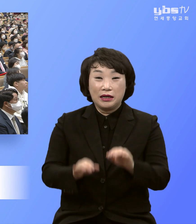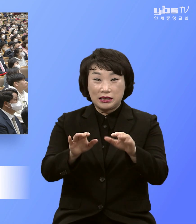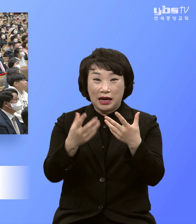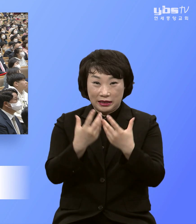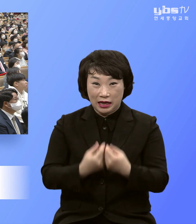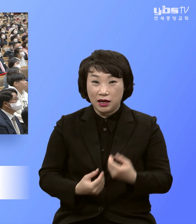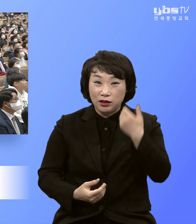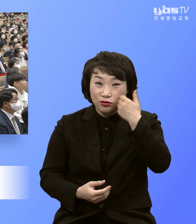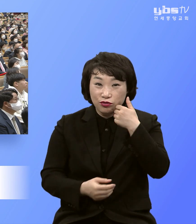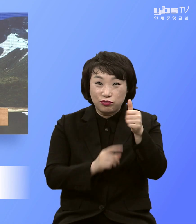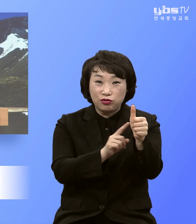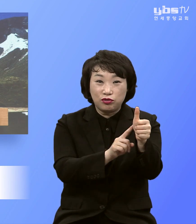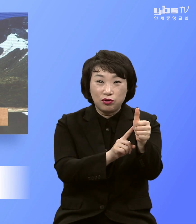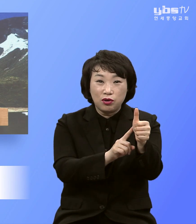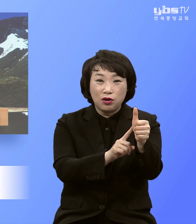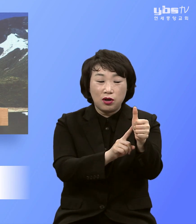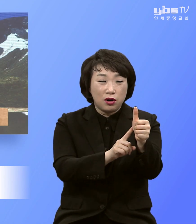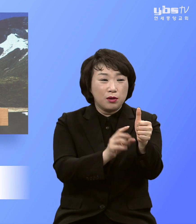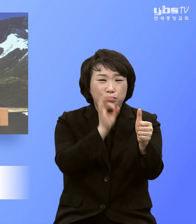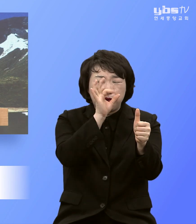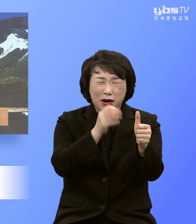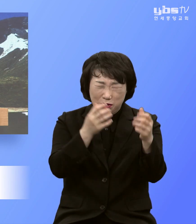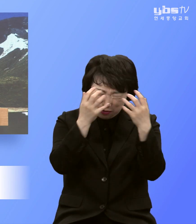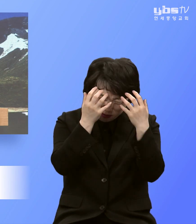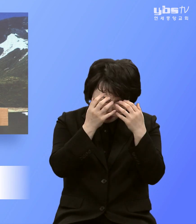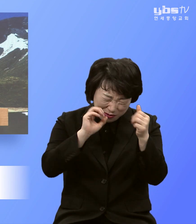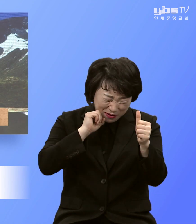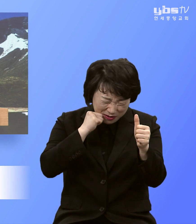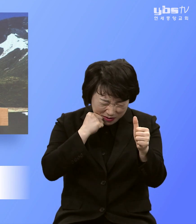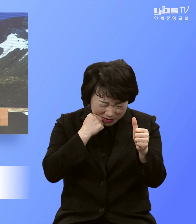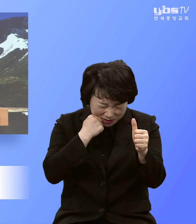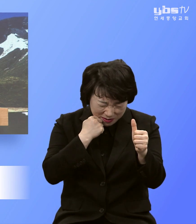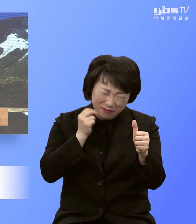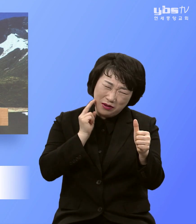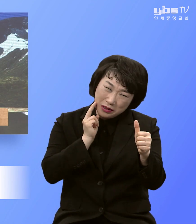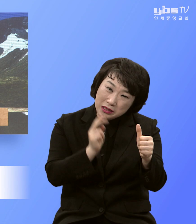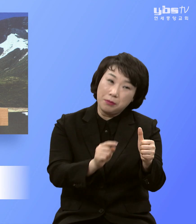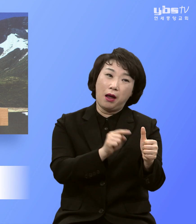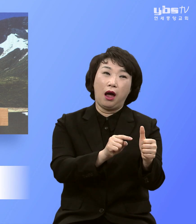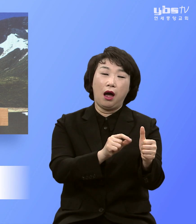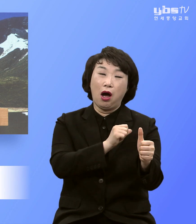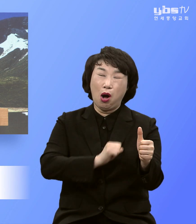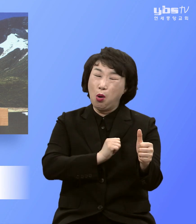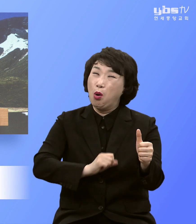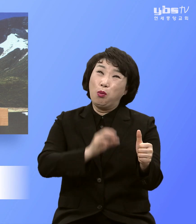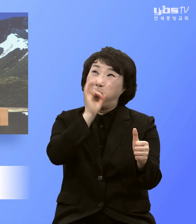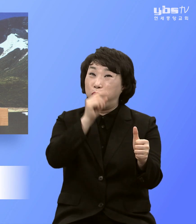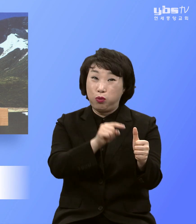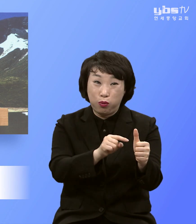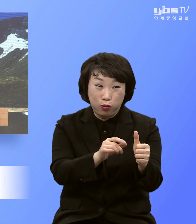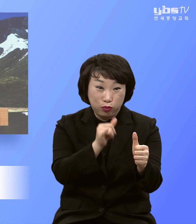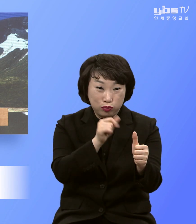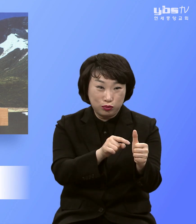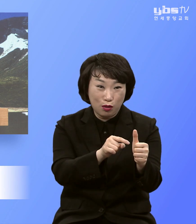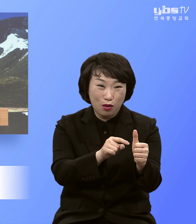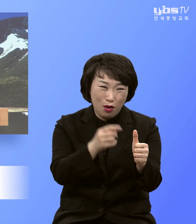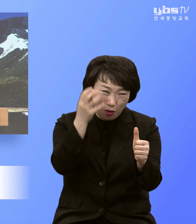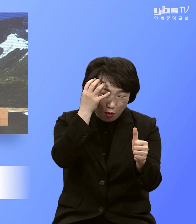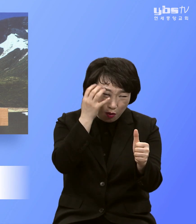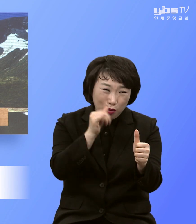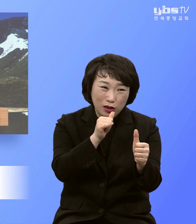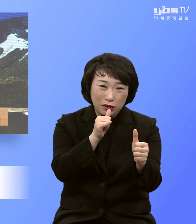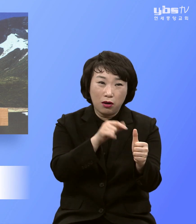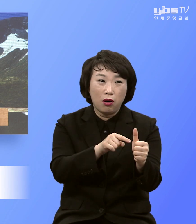누군가가 불가능의 고통에 심히 정말로 견딜 수 없는